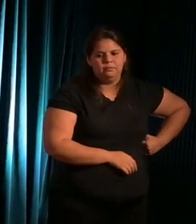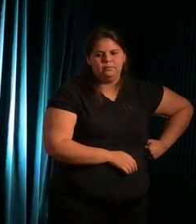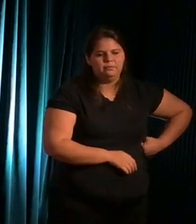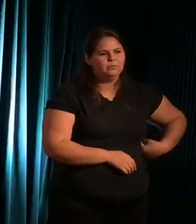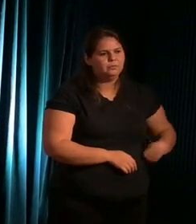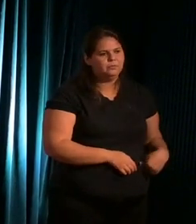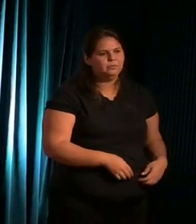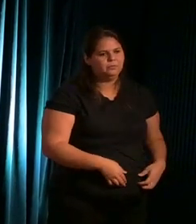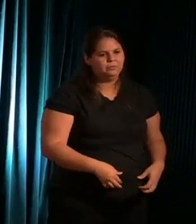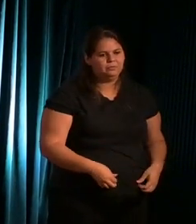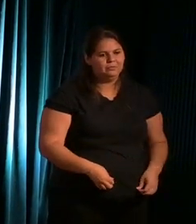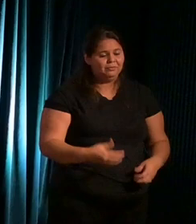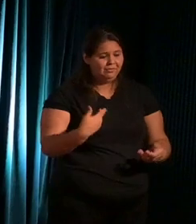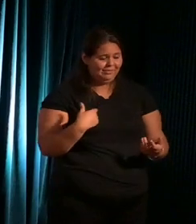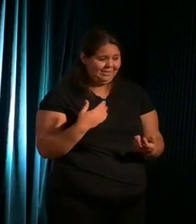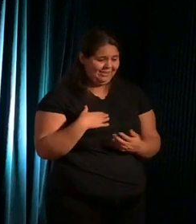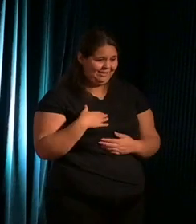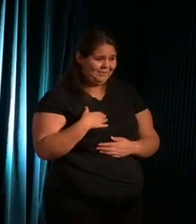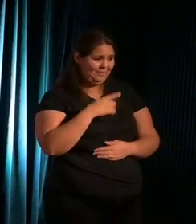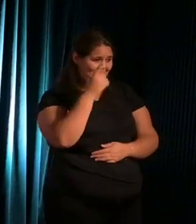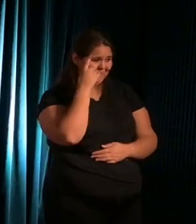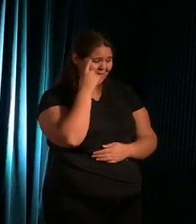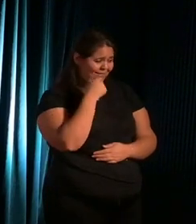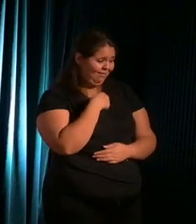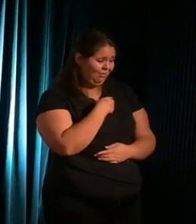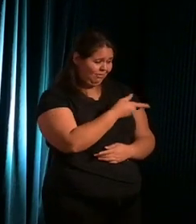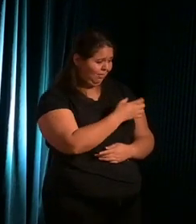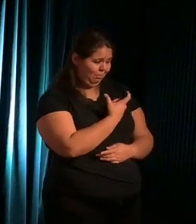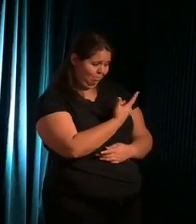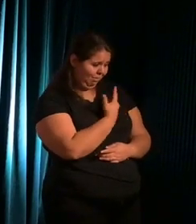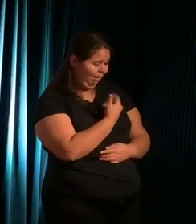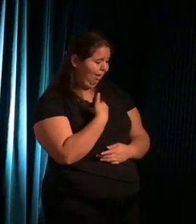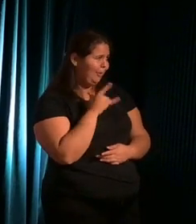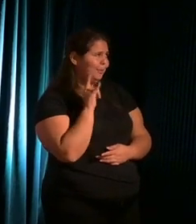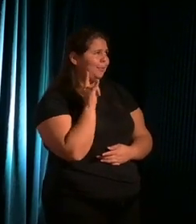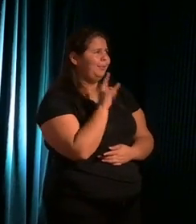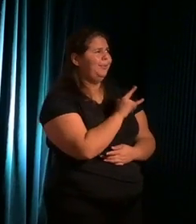Ao contrário de você, eu te amo de paixão.